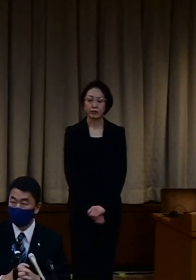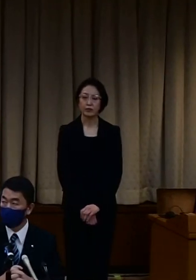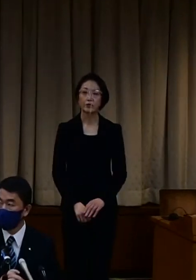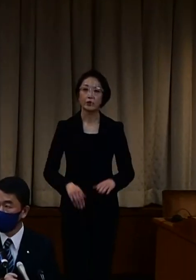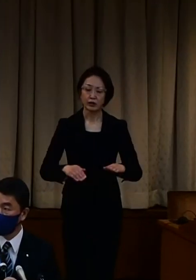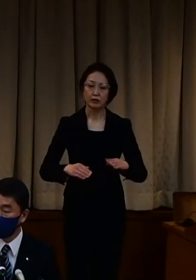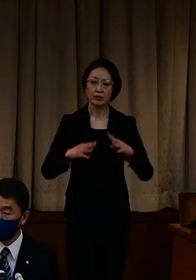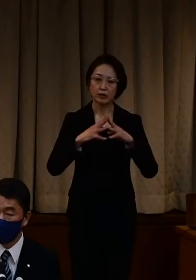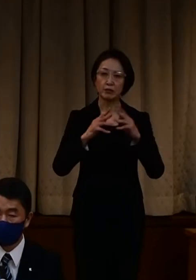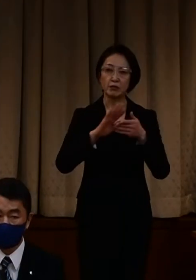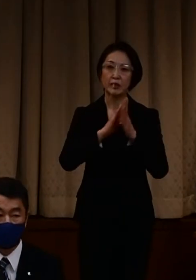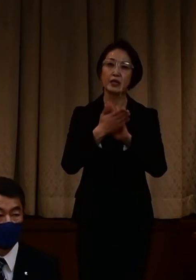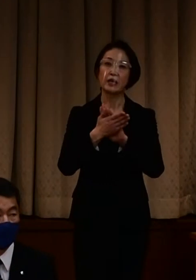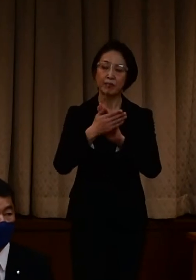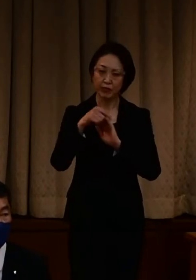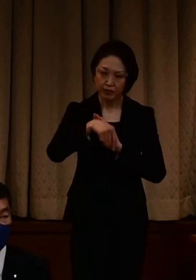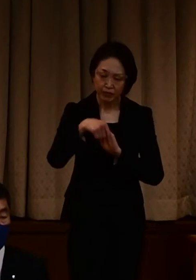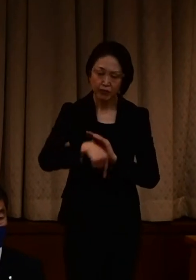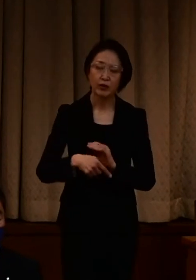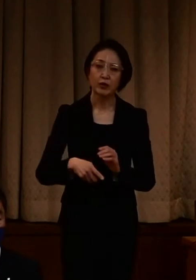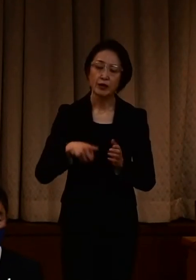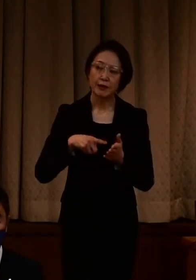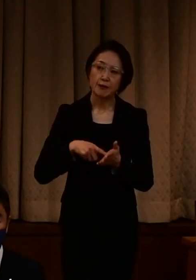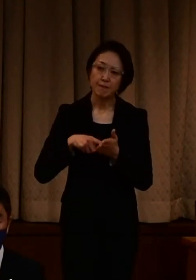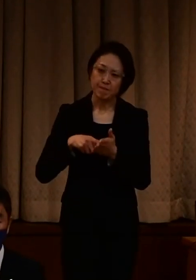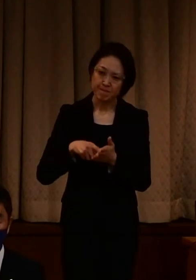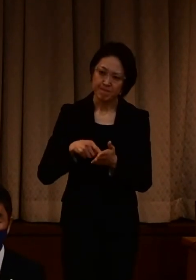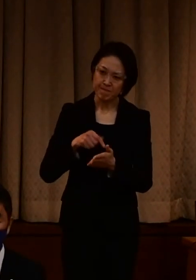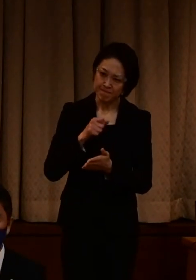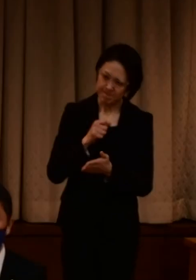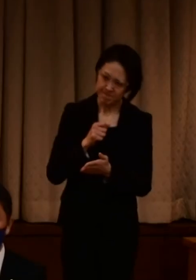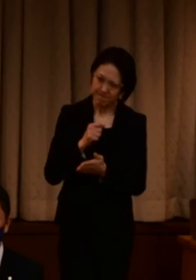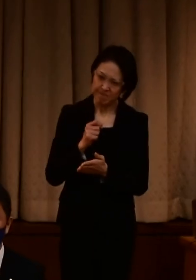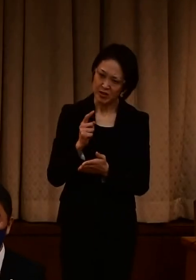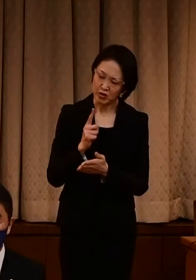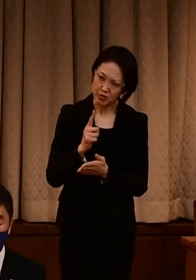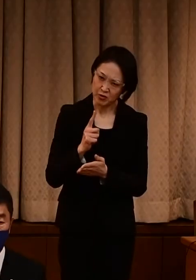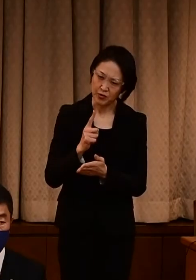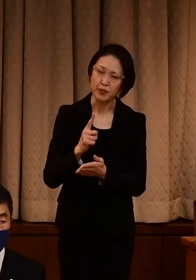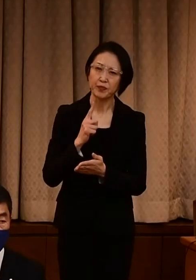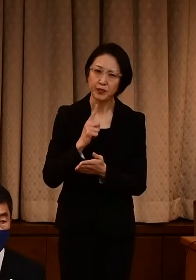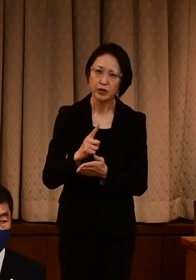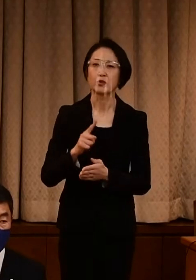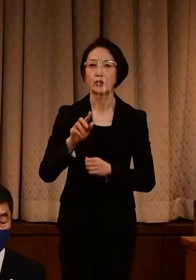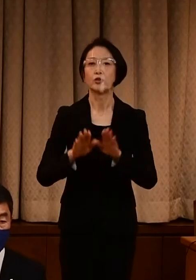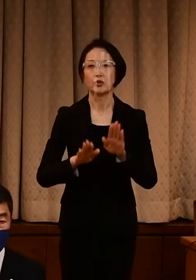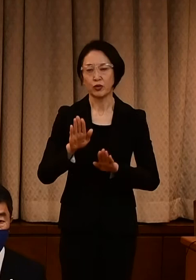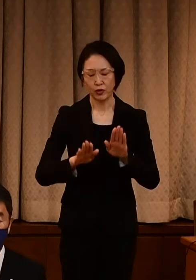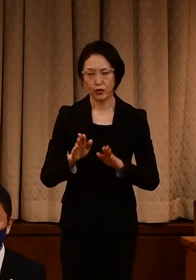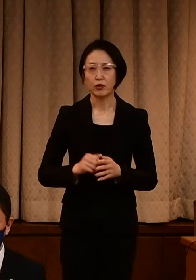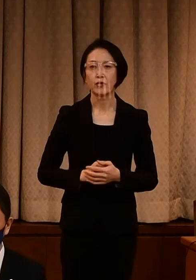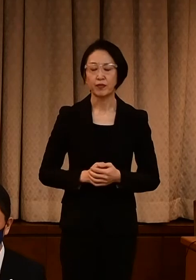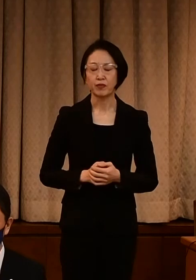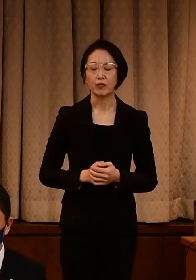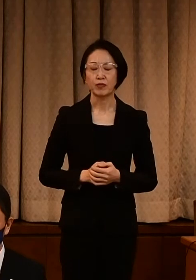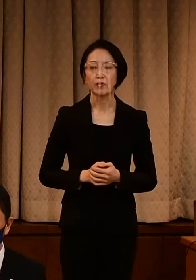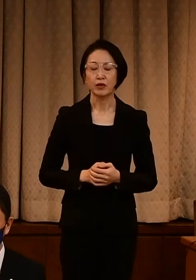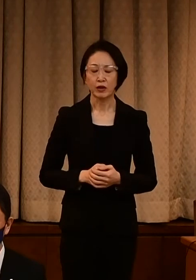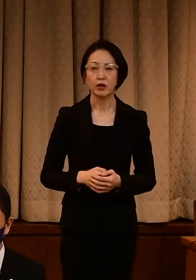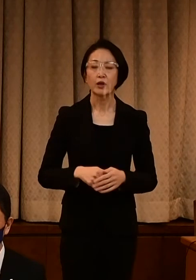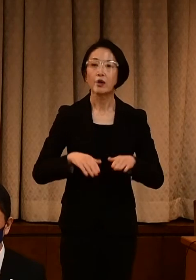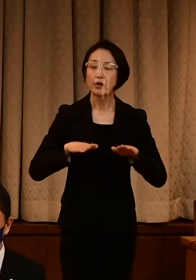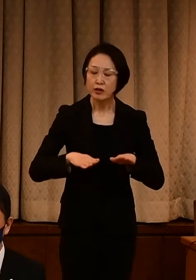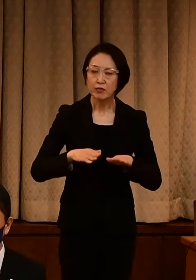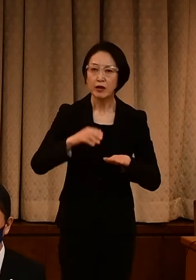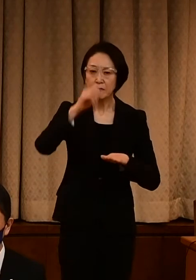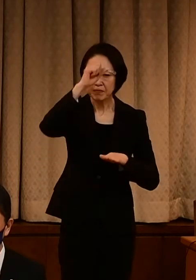況だというふうに認識をしておりますが、申し上げたように、前申し上げたようにですね、現在、重症の方、そして中